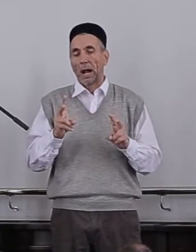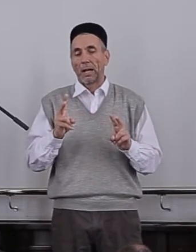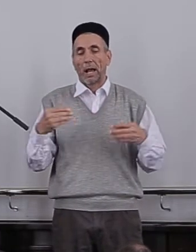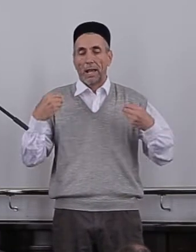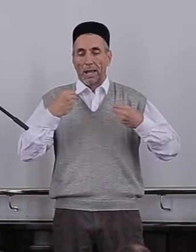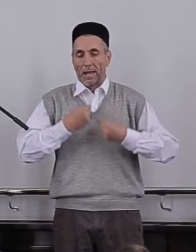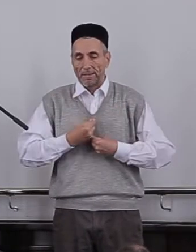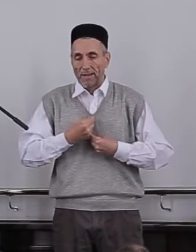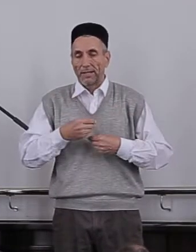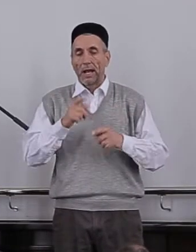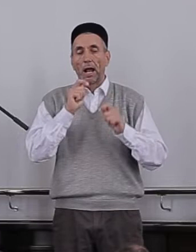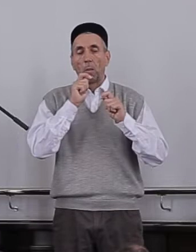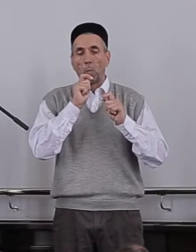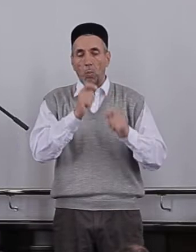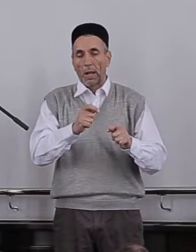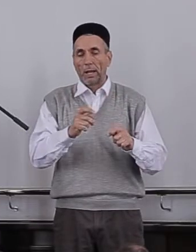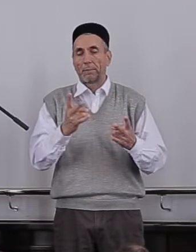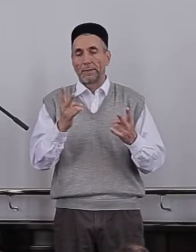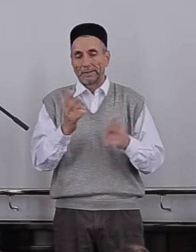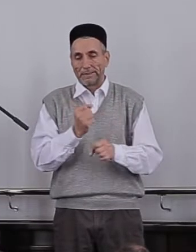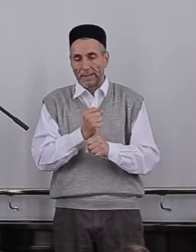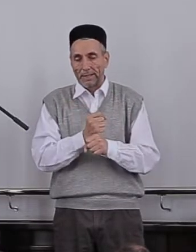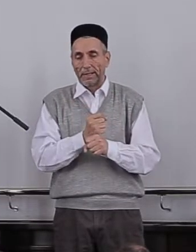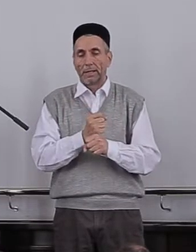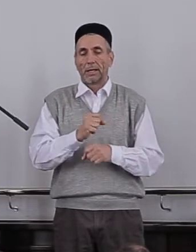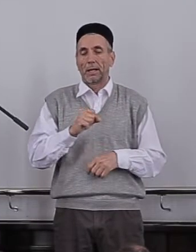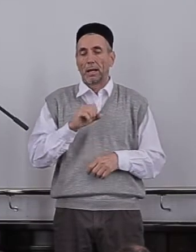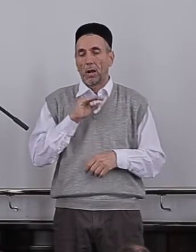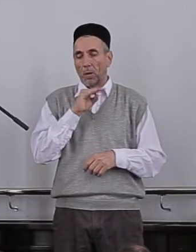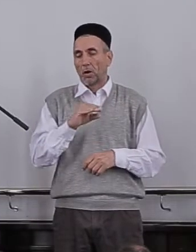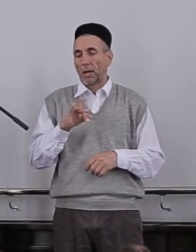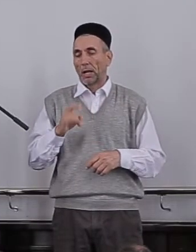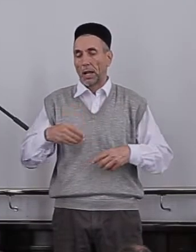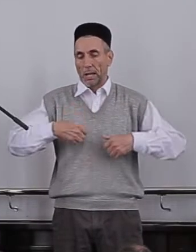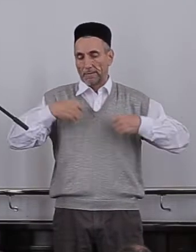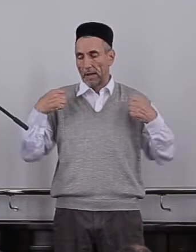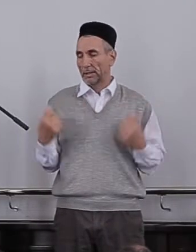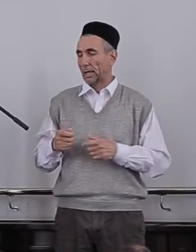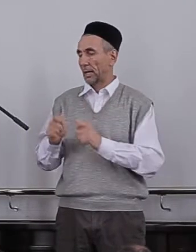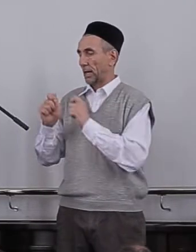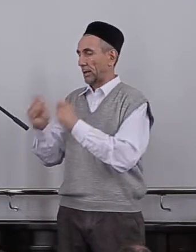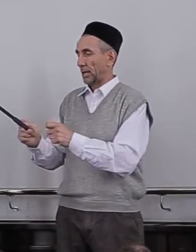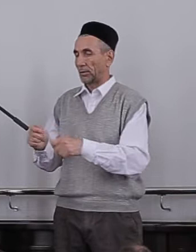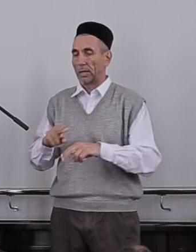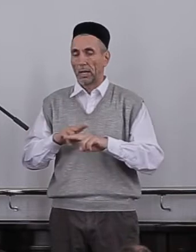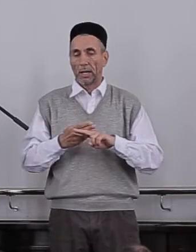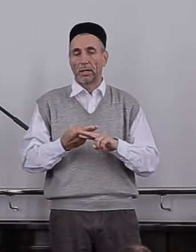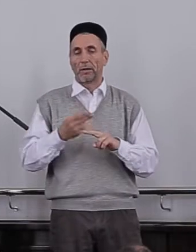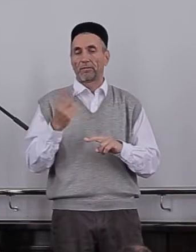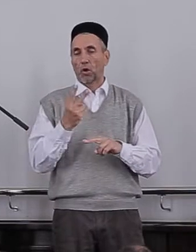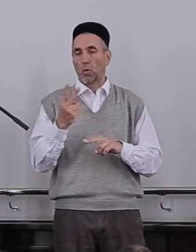Расулуллаһ, миңа бу чапанны бүләк ит әле" ди. Пәйгамбәр саллаллаһу алейһи вәсәлләм бирә. Ике чапанынан берсен бүләк